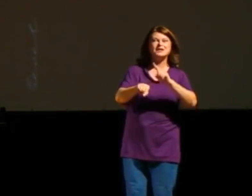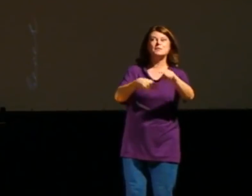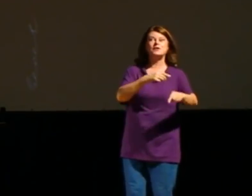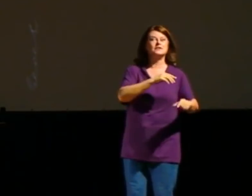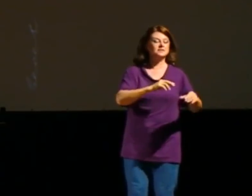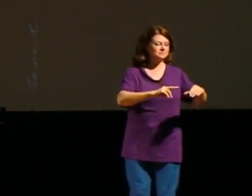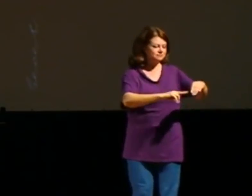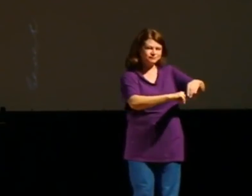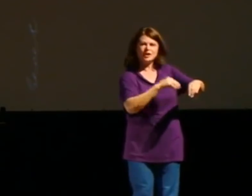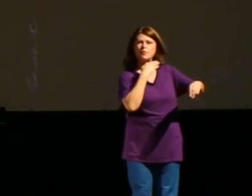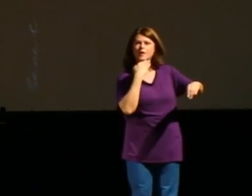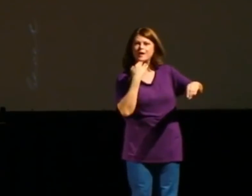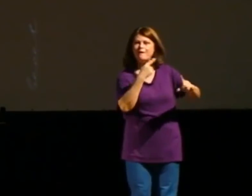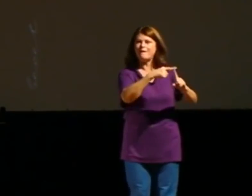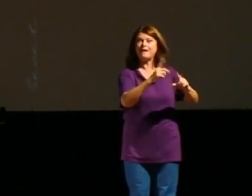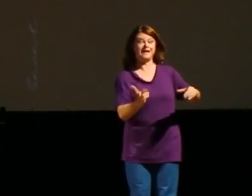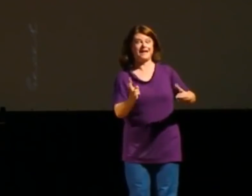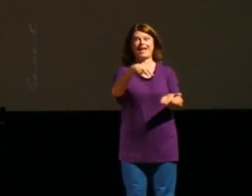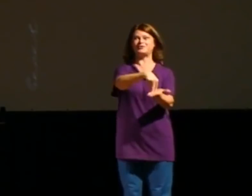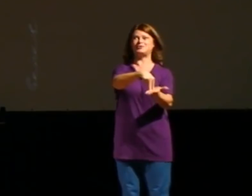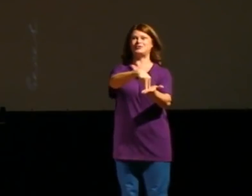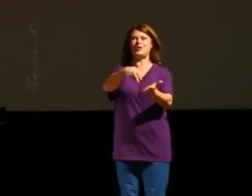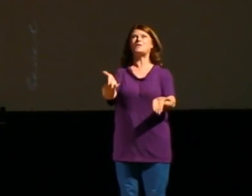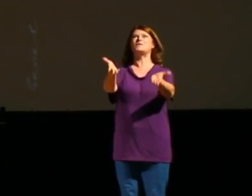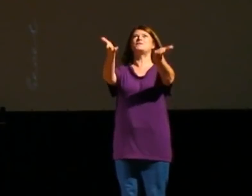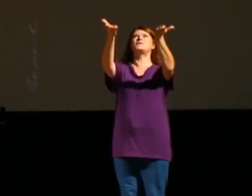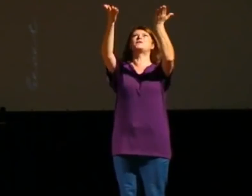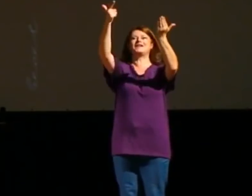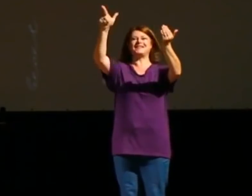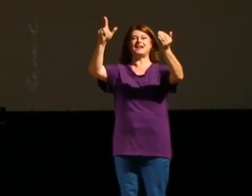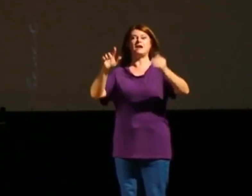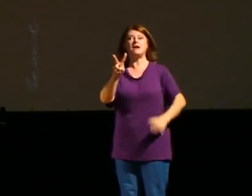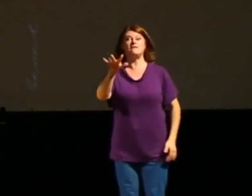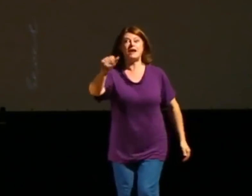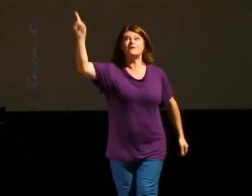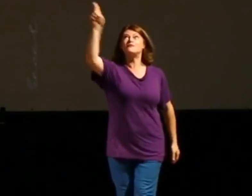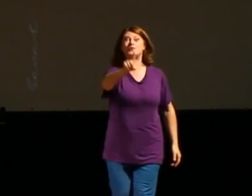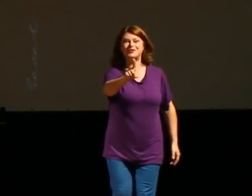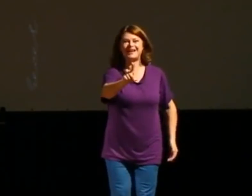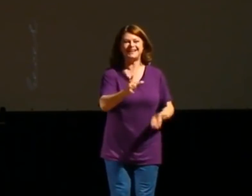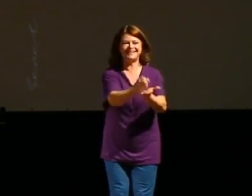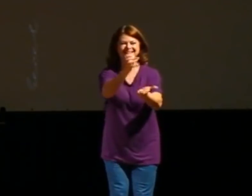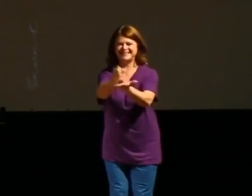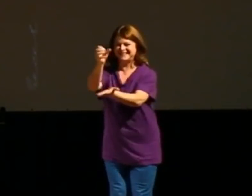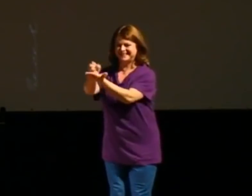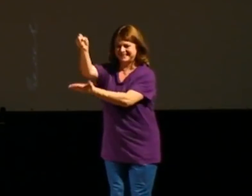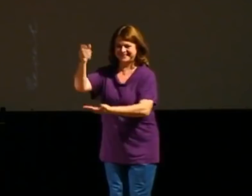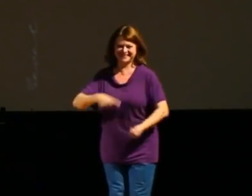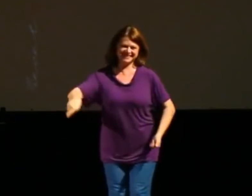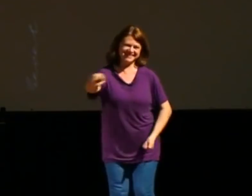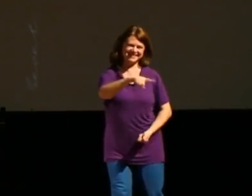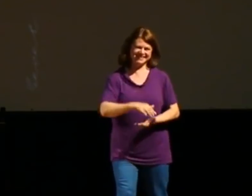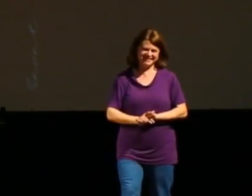nós vivemos a esperança da volta de Jesus, nós vivemos e cremos naquilo que a gente não vê, e fé é